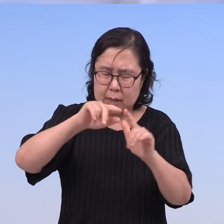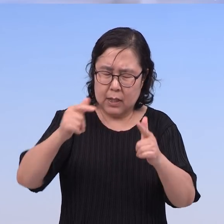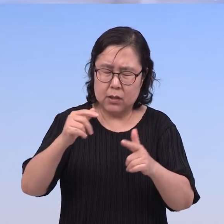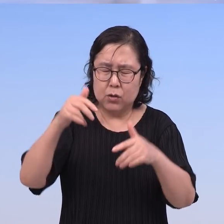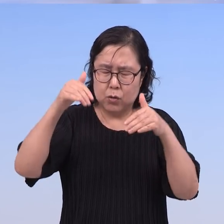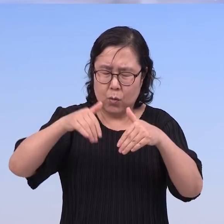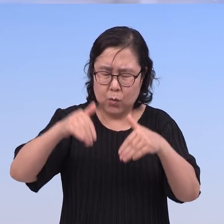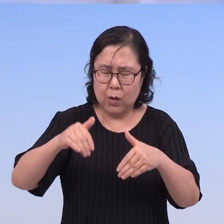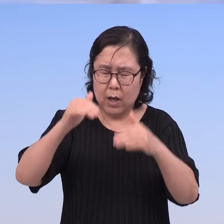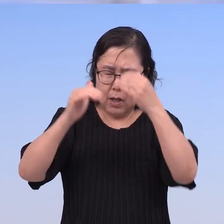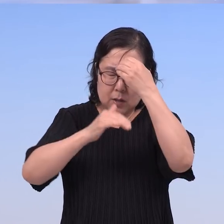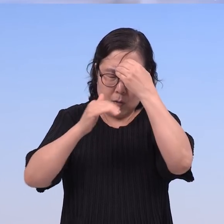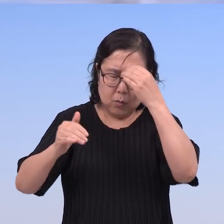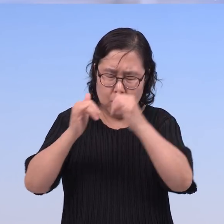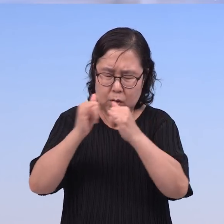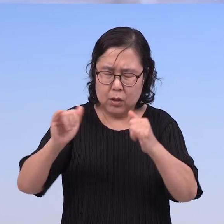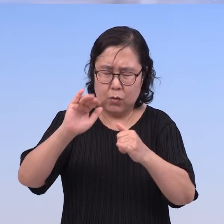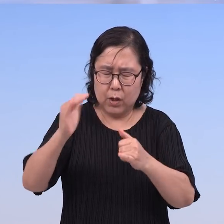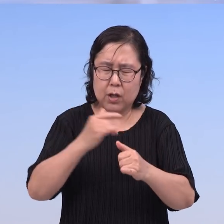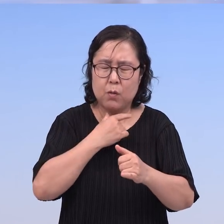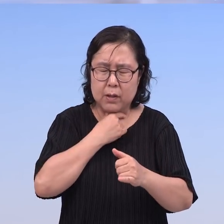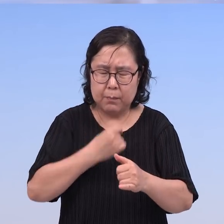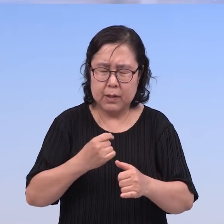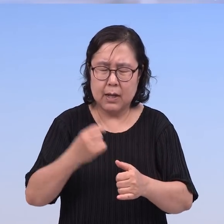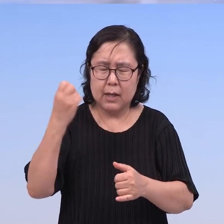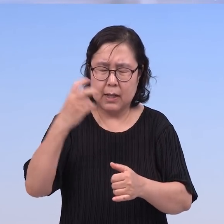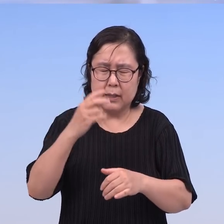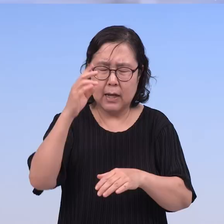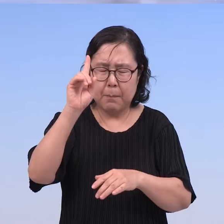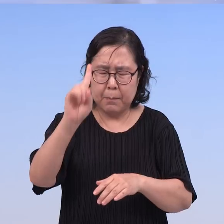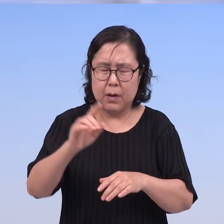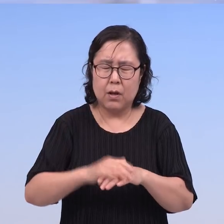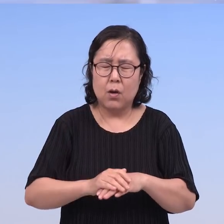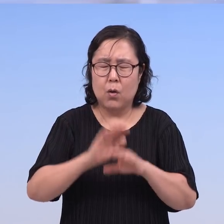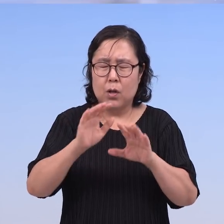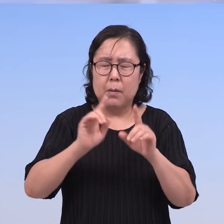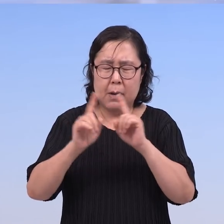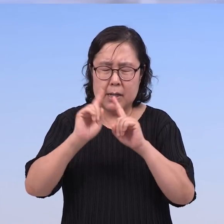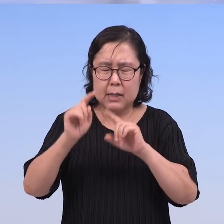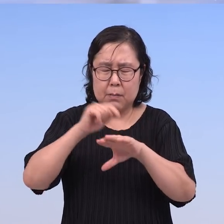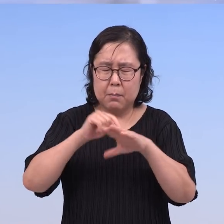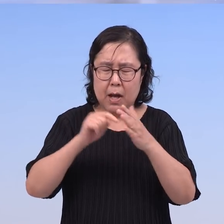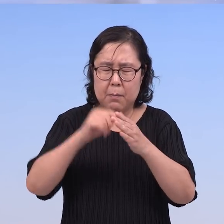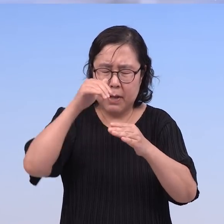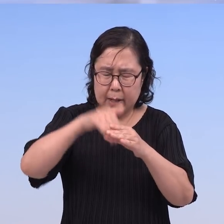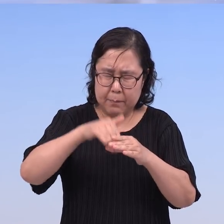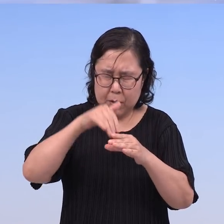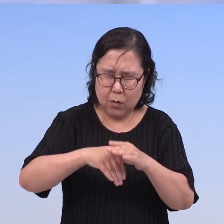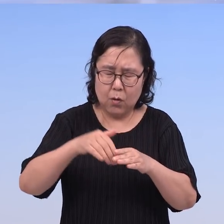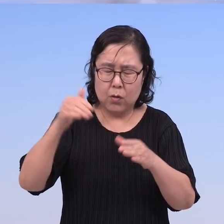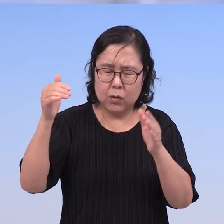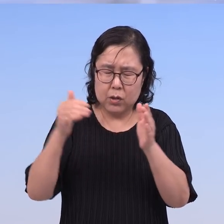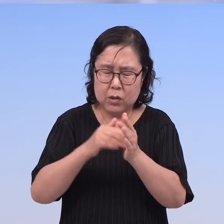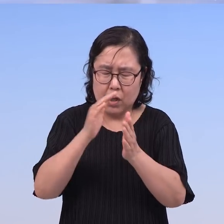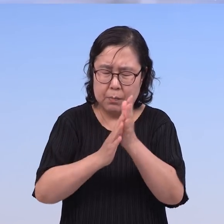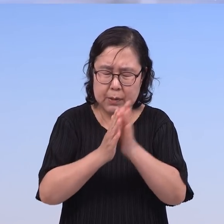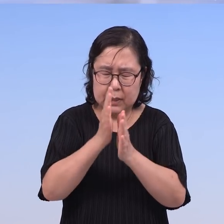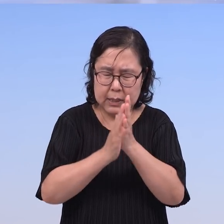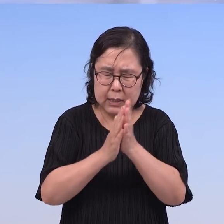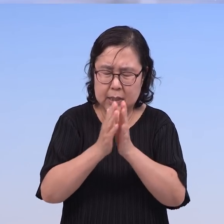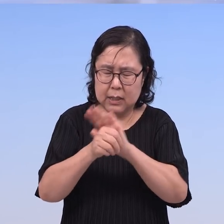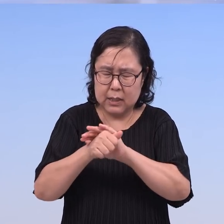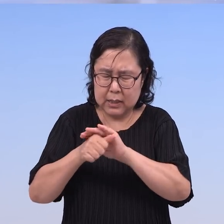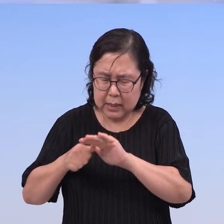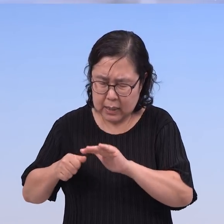또 성도들 되기를 원하는데, 다시 한번 오늘 말씀을 마음에 담고 끝없이 밀려갔던 그